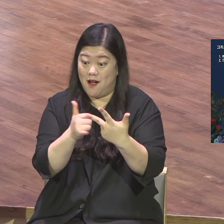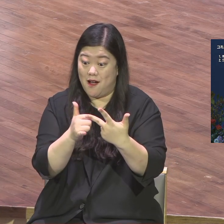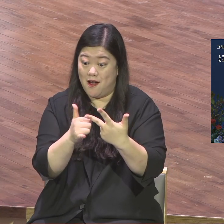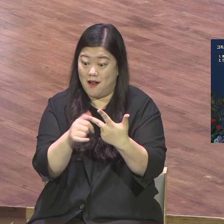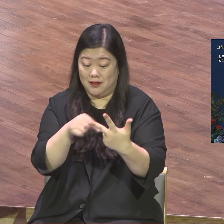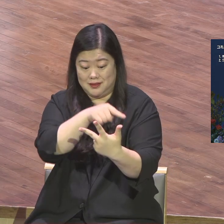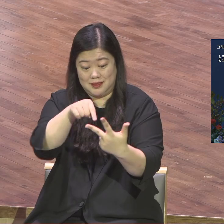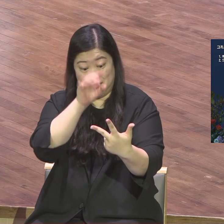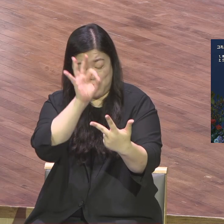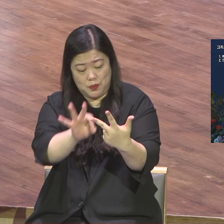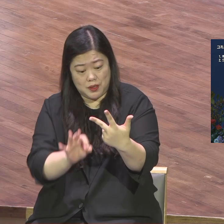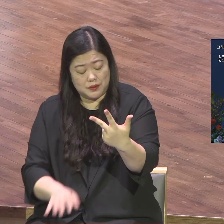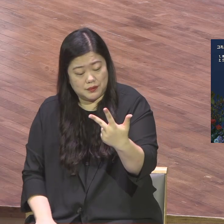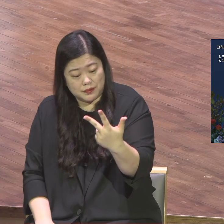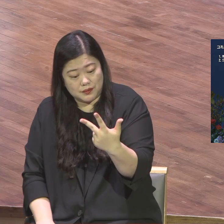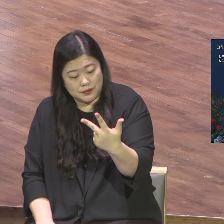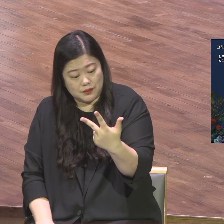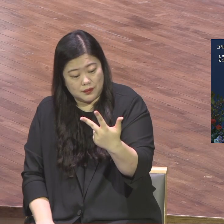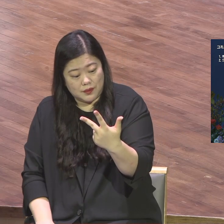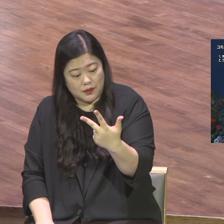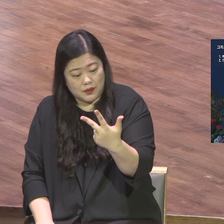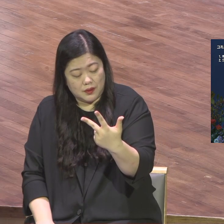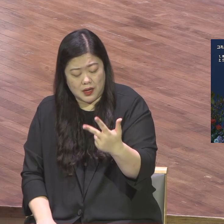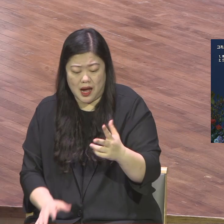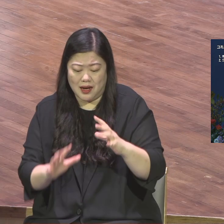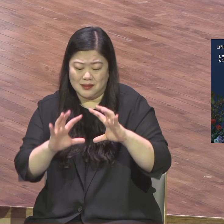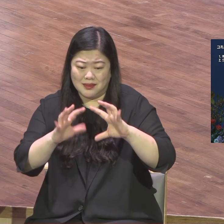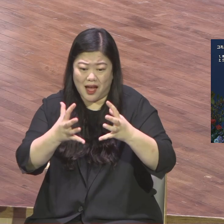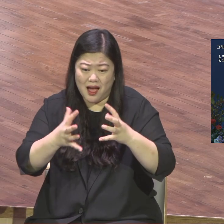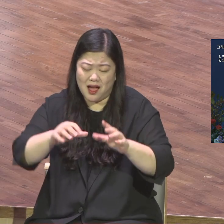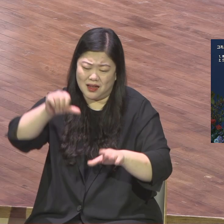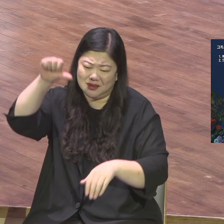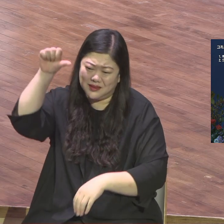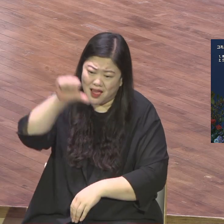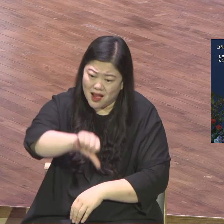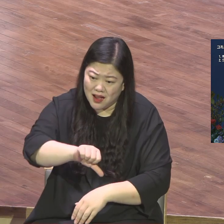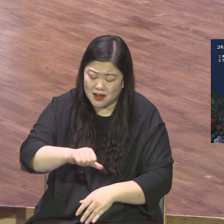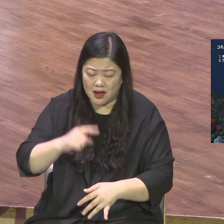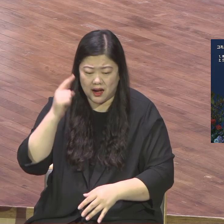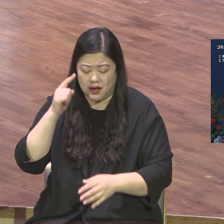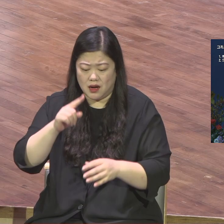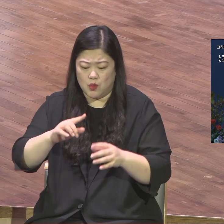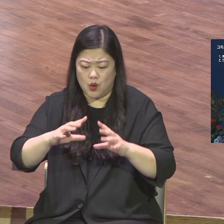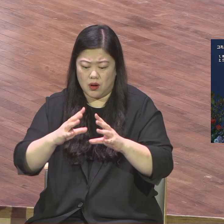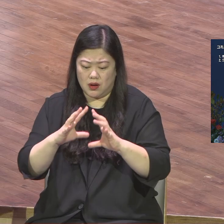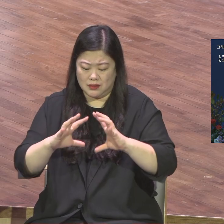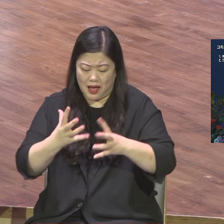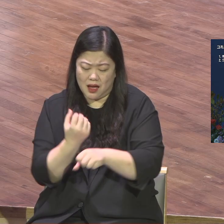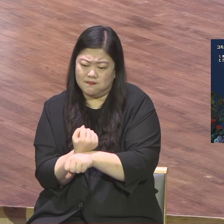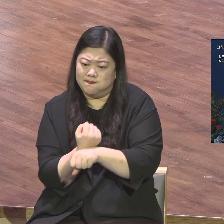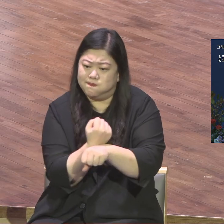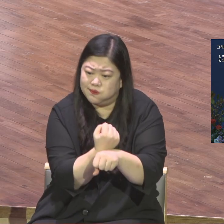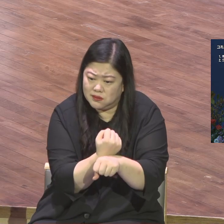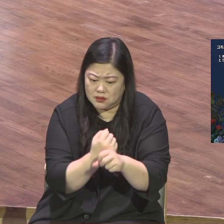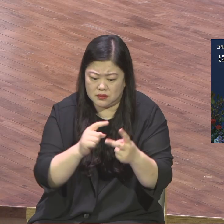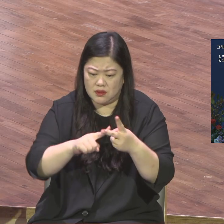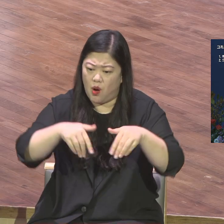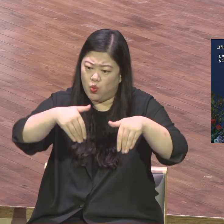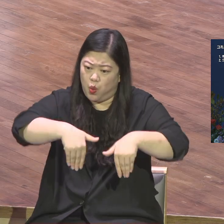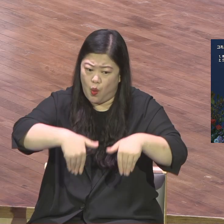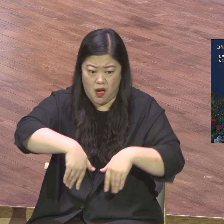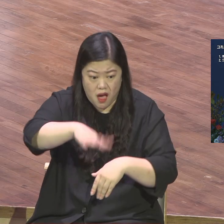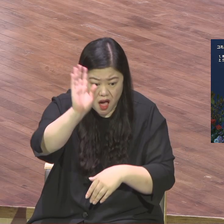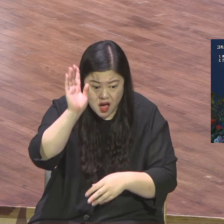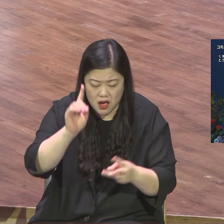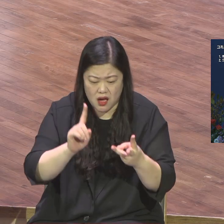시대의 재앙을 한 사람이 막았어요. 그 7명이 다 똑똑하게 다른 나라의 다른 현장에 있었지만은 이 한